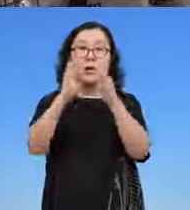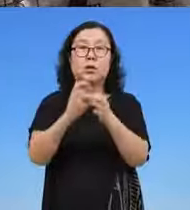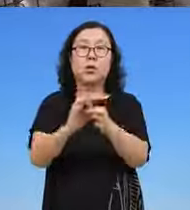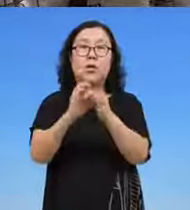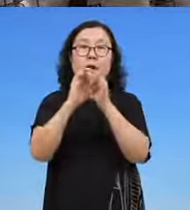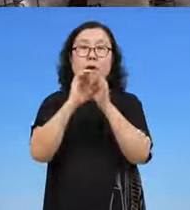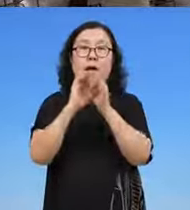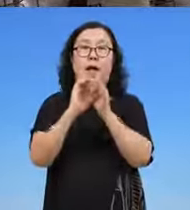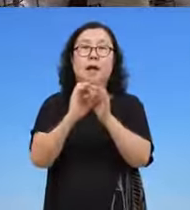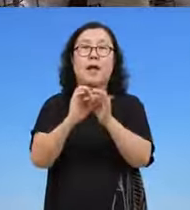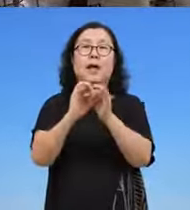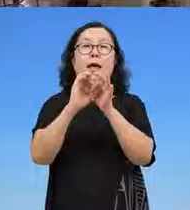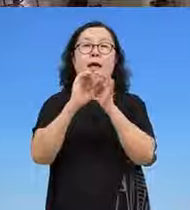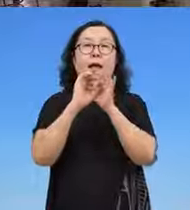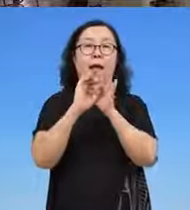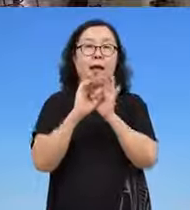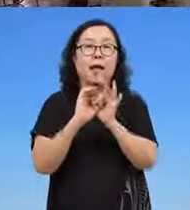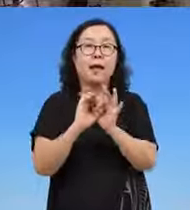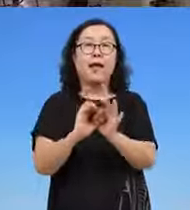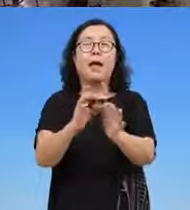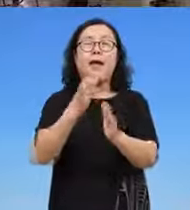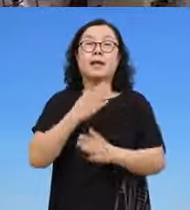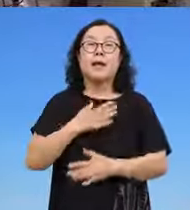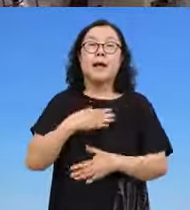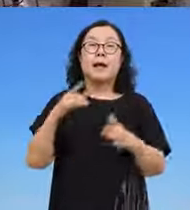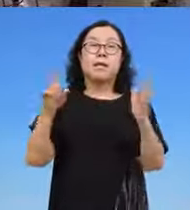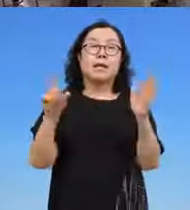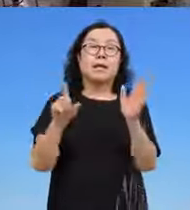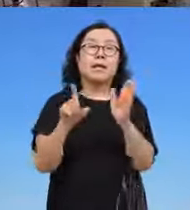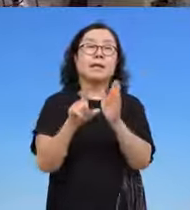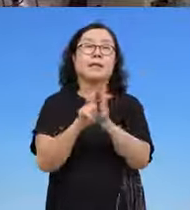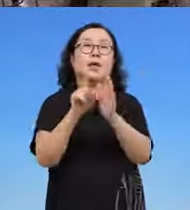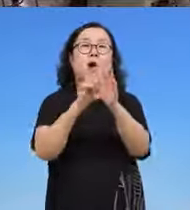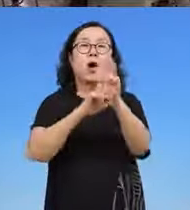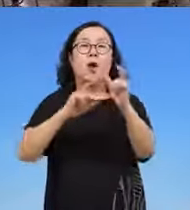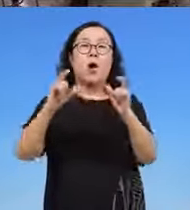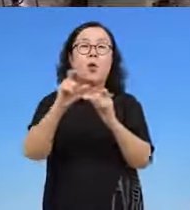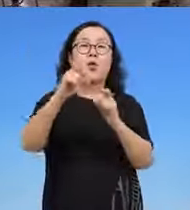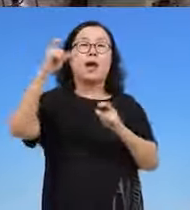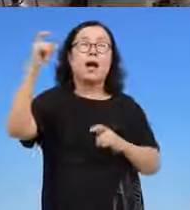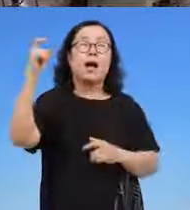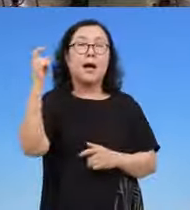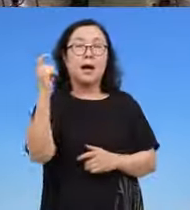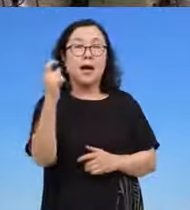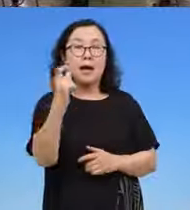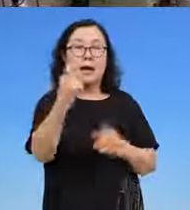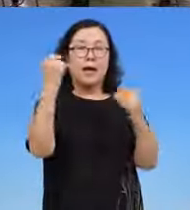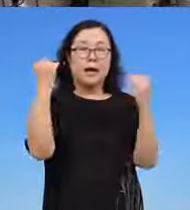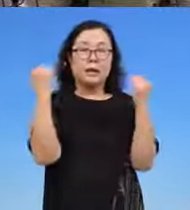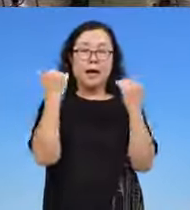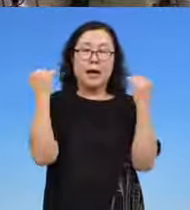허락하신 시련을 통해 나의 믿음 더욱 강하게 자라나고